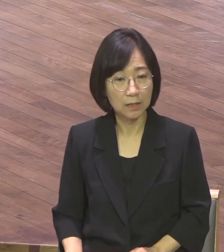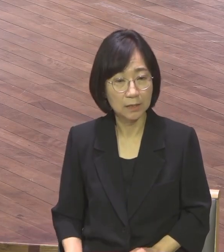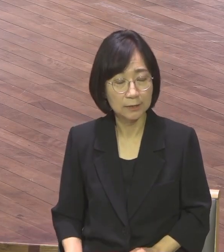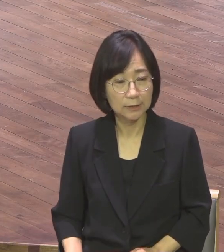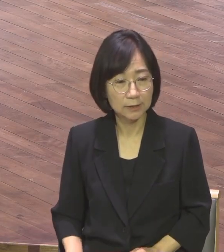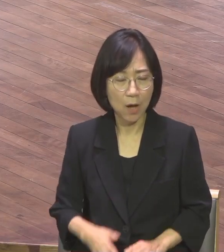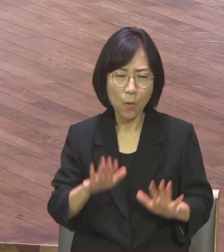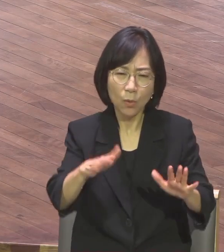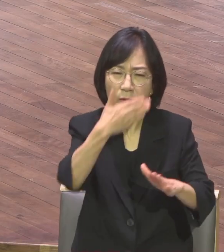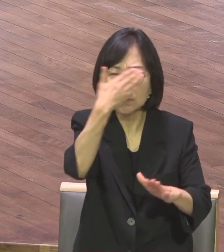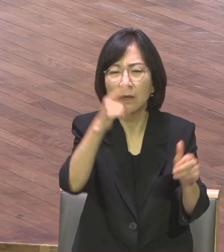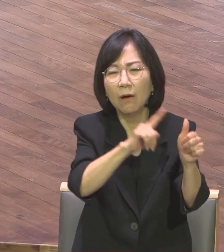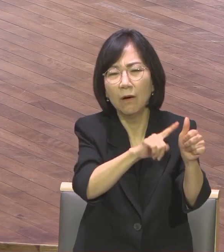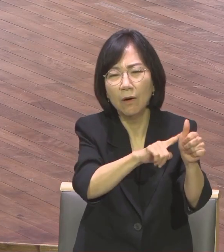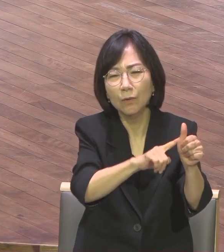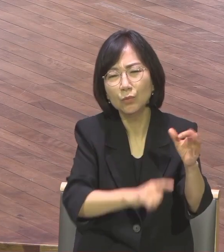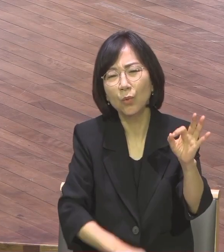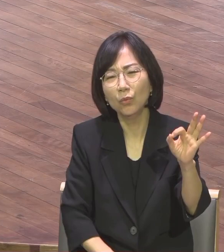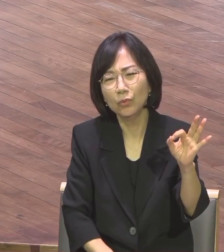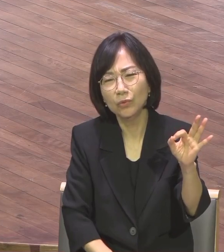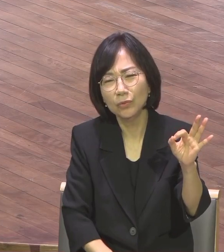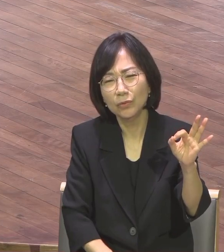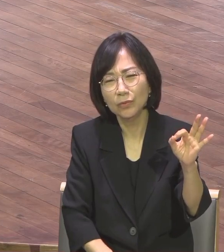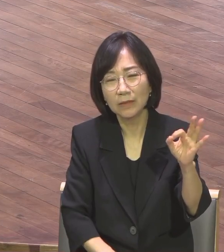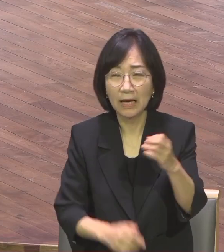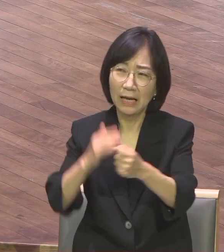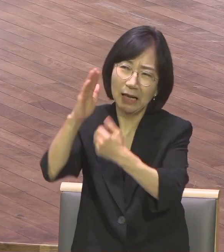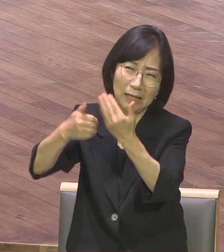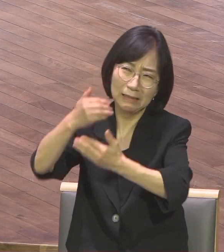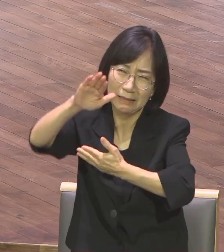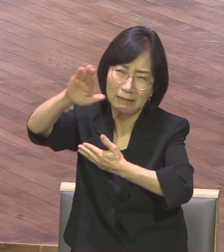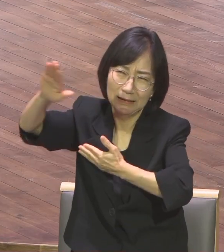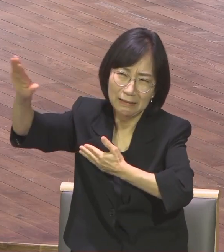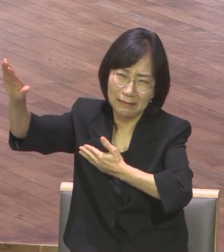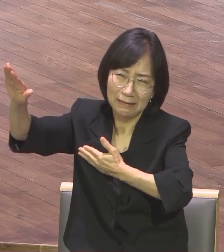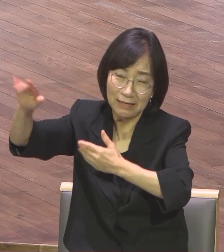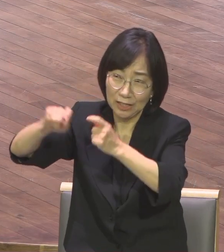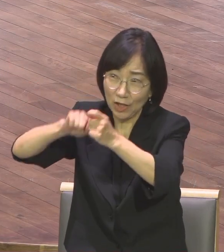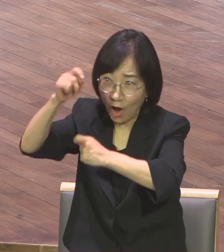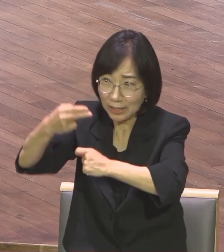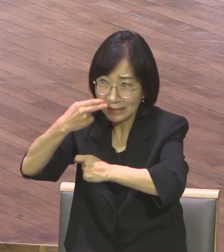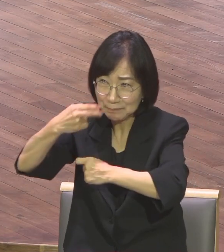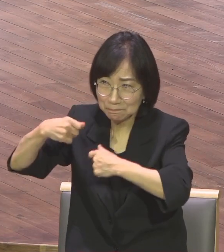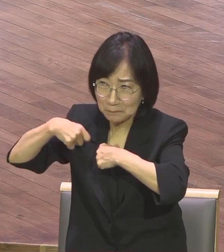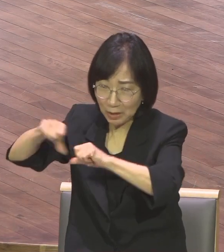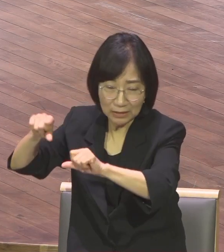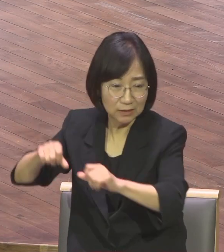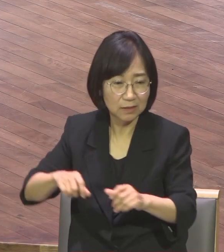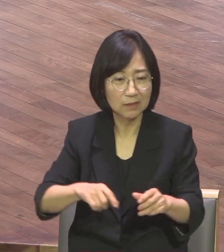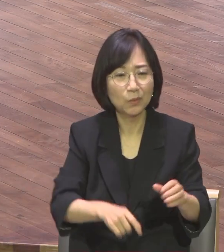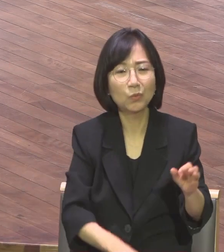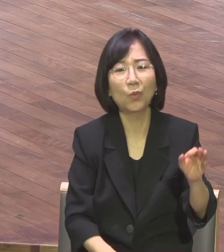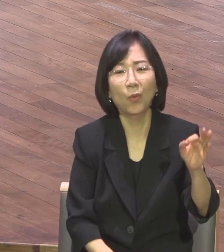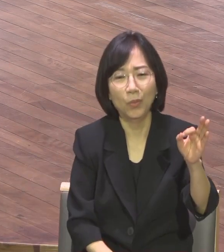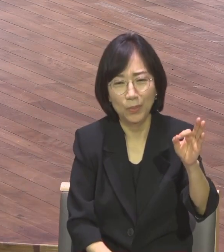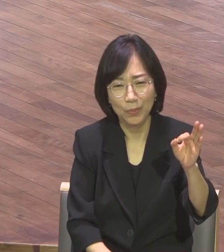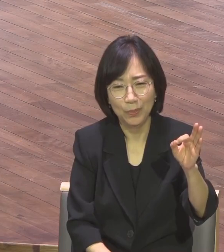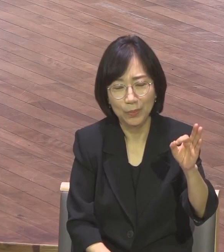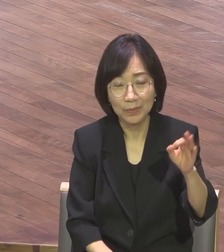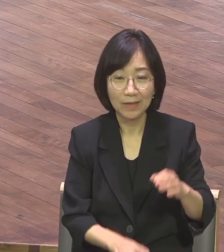이 청년은 물질을 선택했어요. 영생보다 물질을 선택했어요. 아, 청년이 살았는데 얼마나 살겠어요. 그